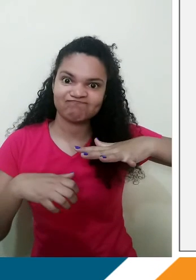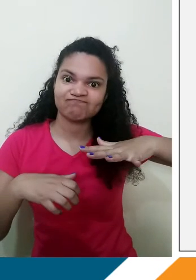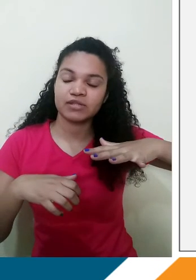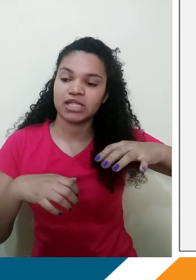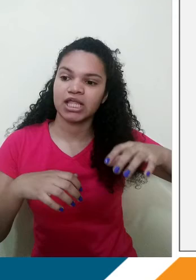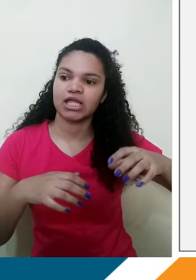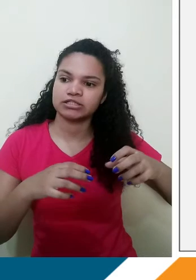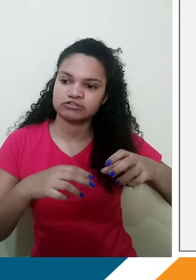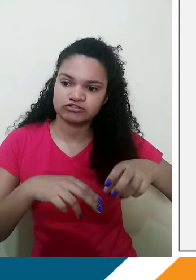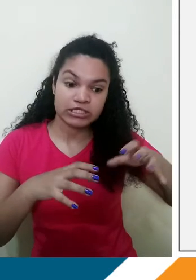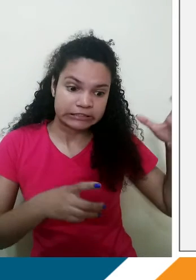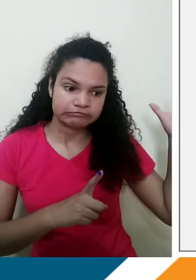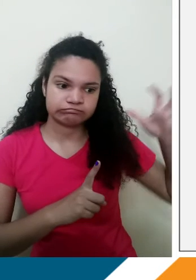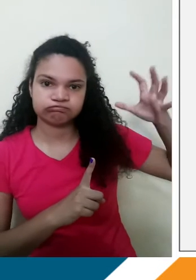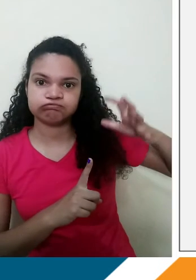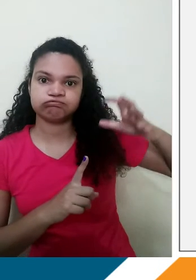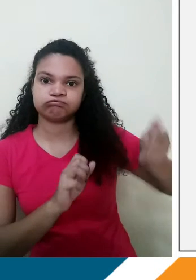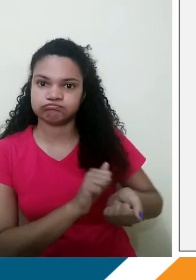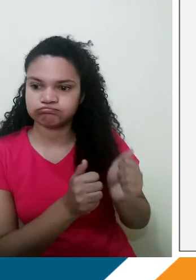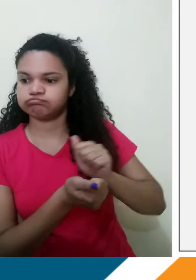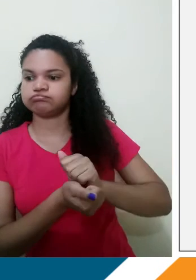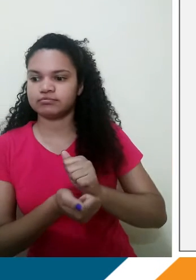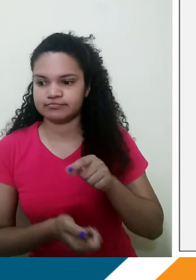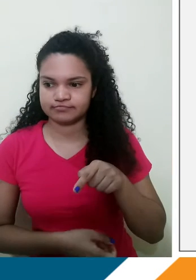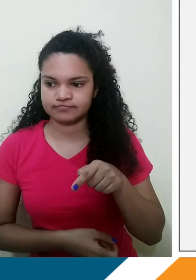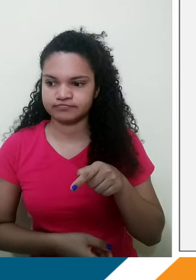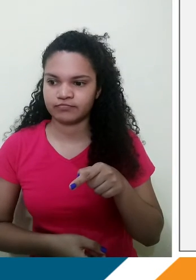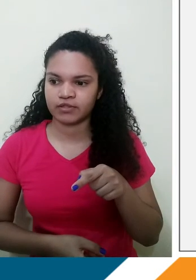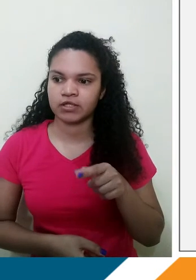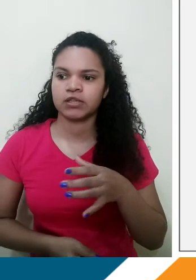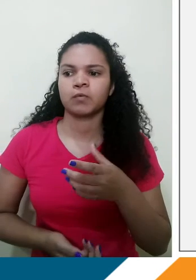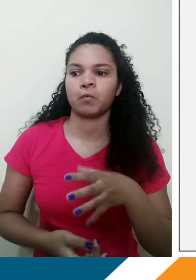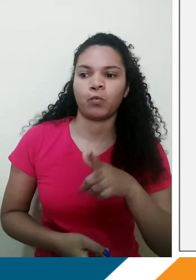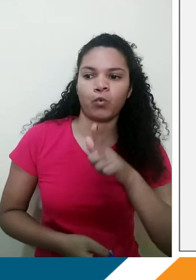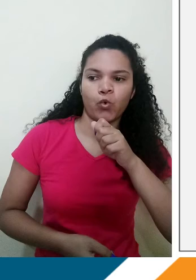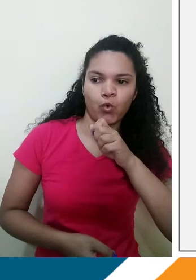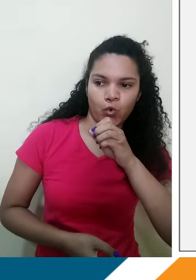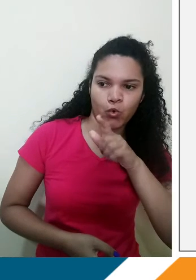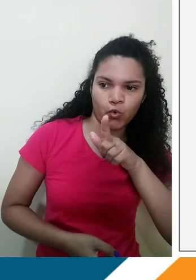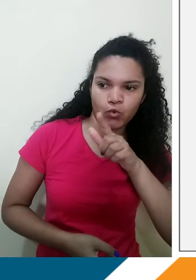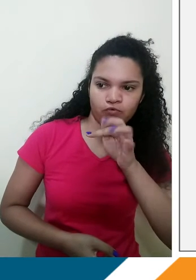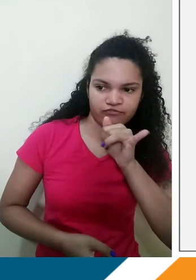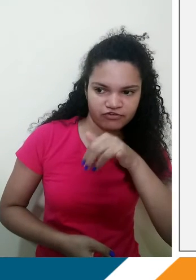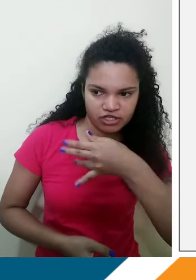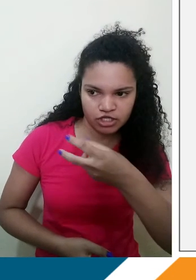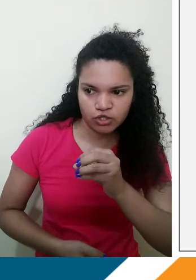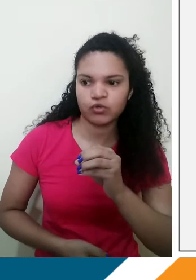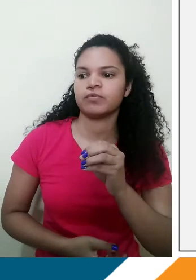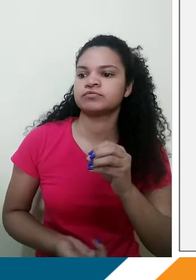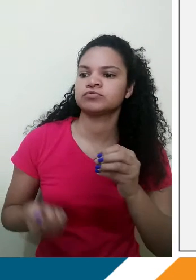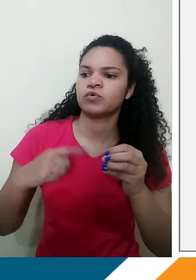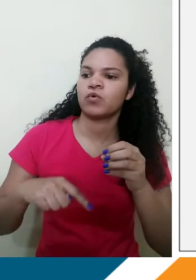e do tubarão. Golfinho, um mamífero, tubarão, um peixe cartilaginoso, e o ictiossauro, um réptil fóssil. Então,